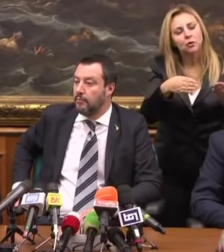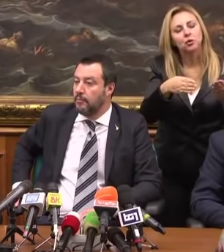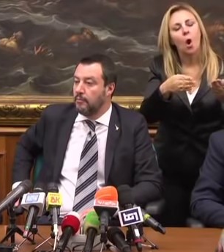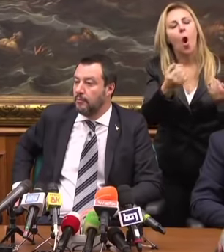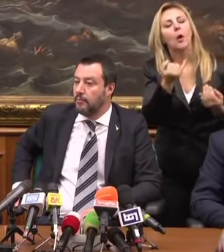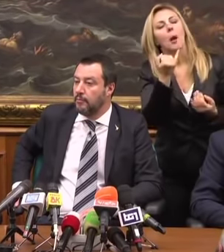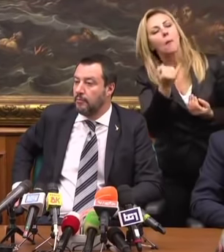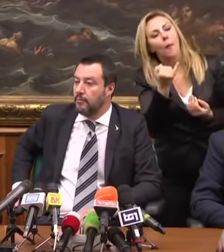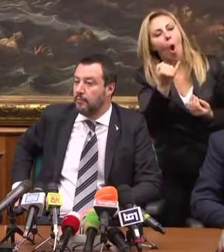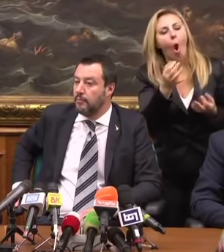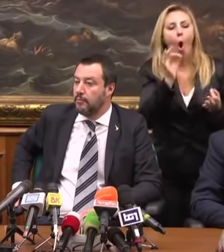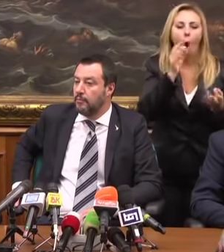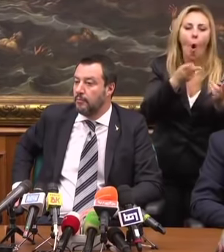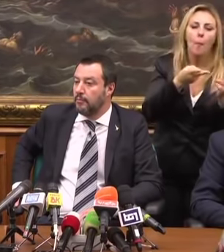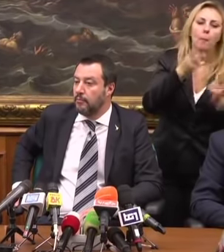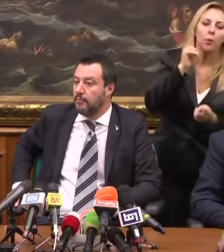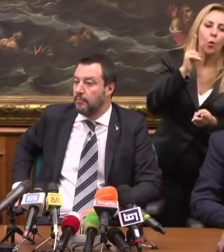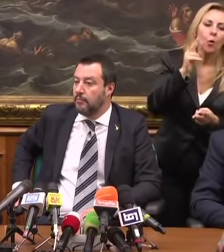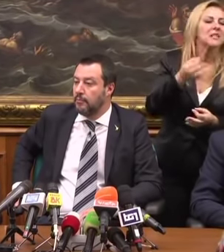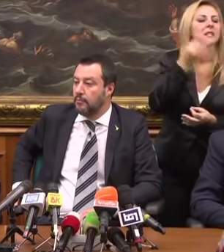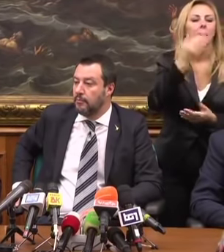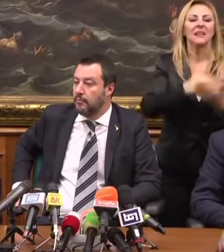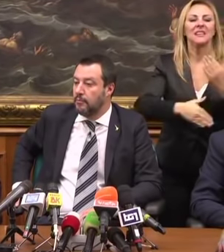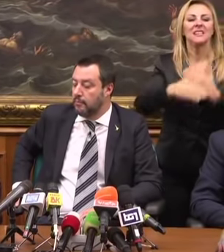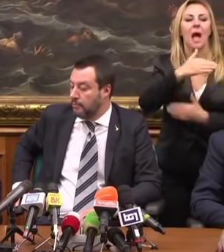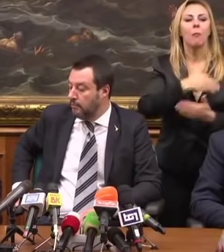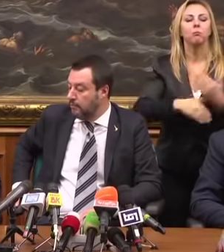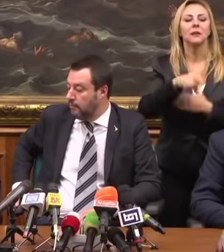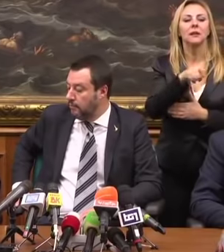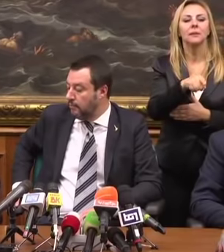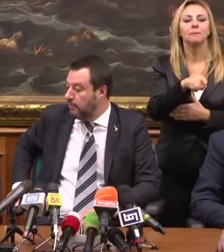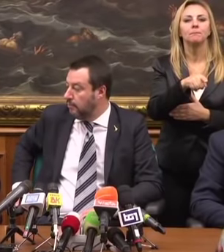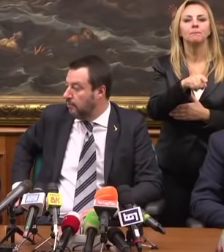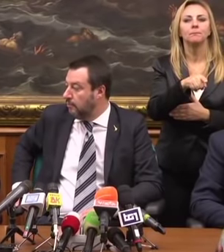si è sempre fatto per quelli che sono i disabili